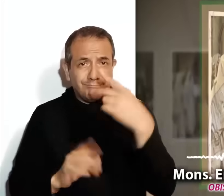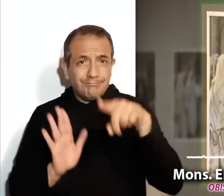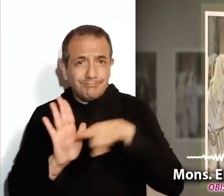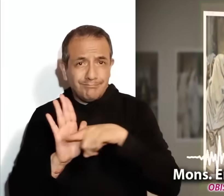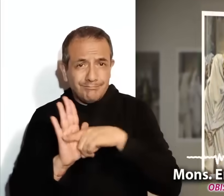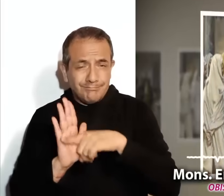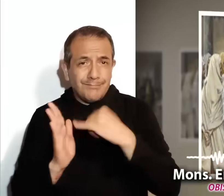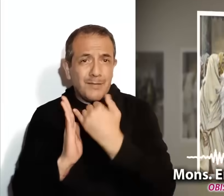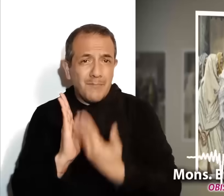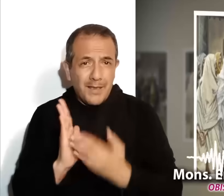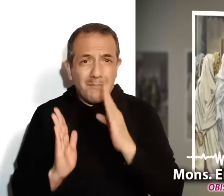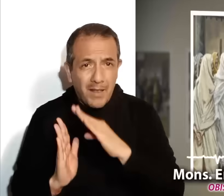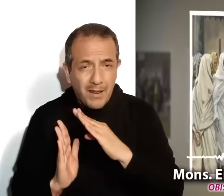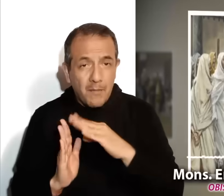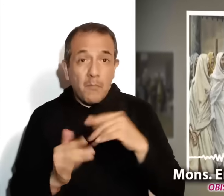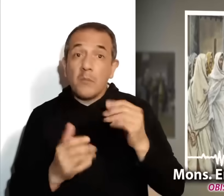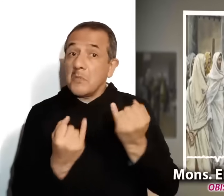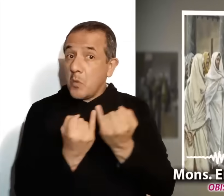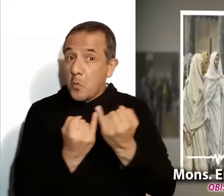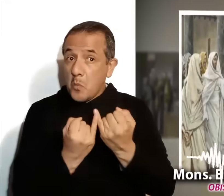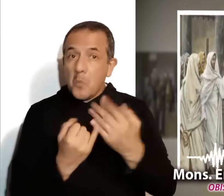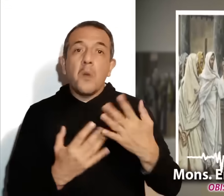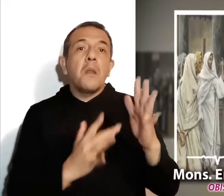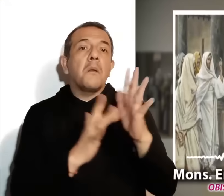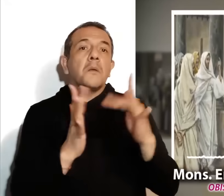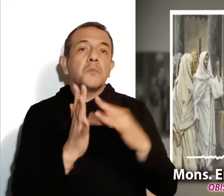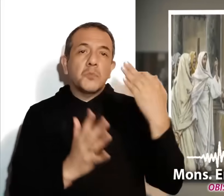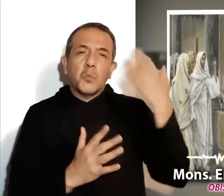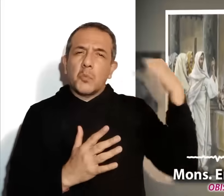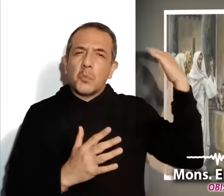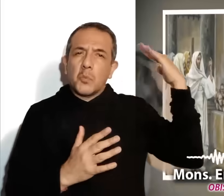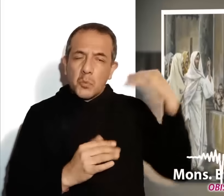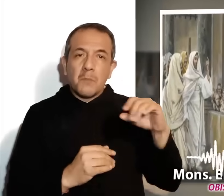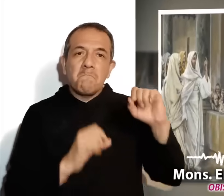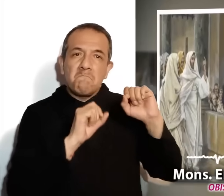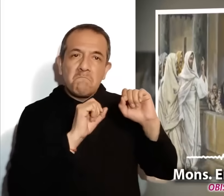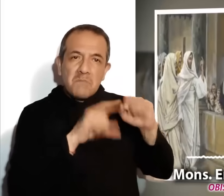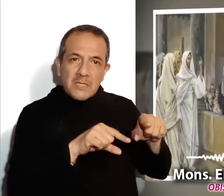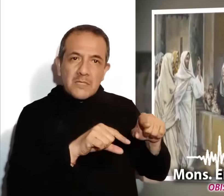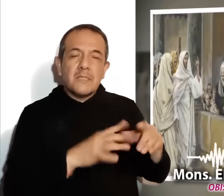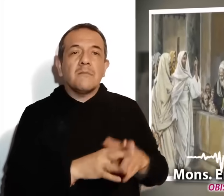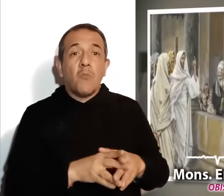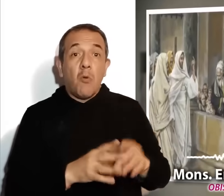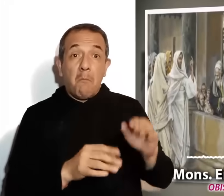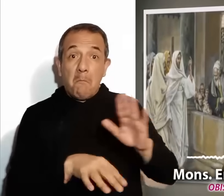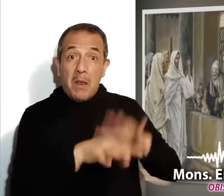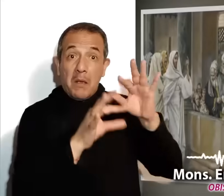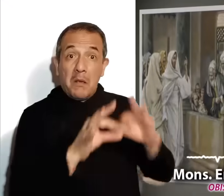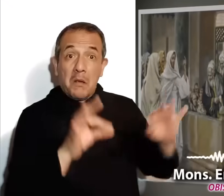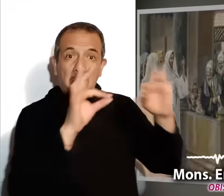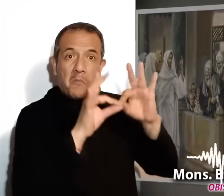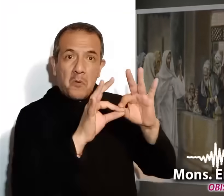que, tanto en el tiempo de Jesús como en nuestra época, se tiende a darle más